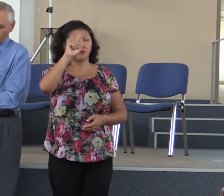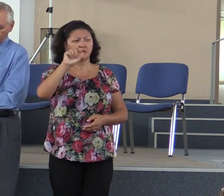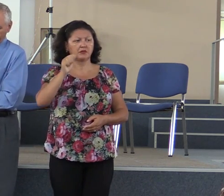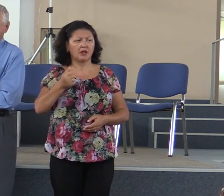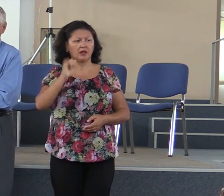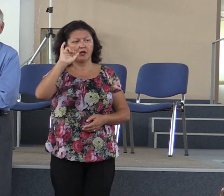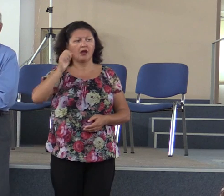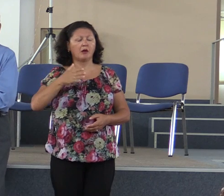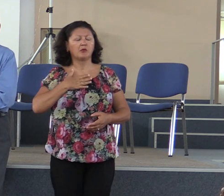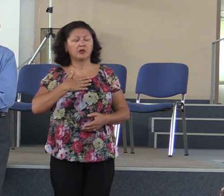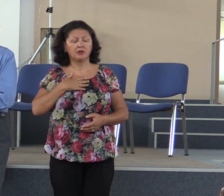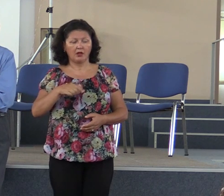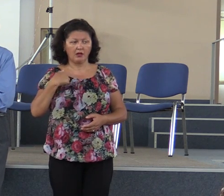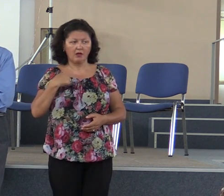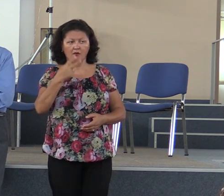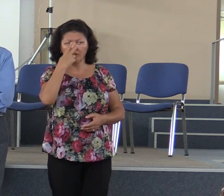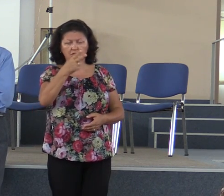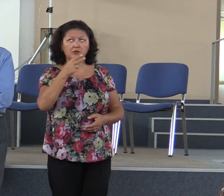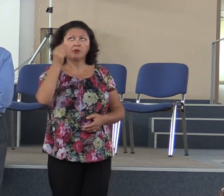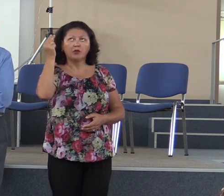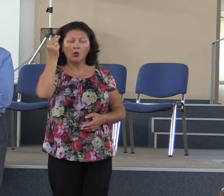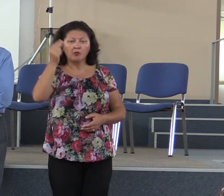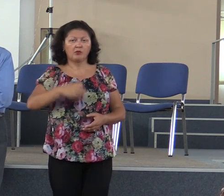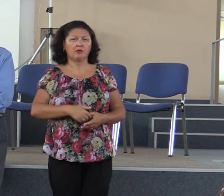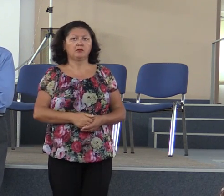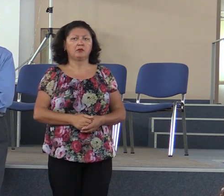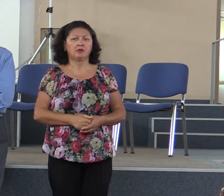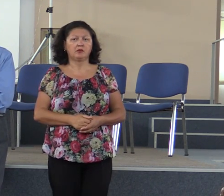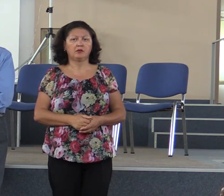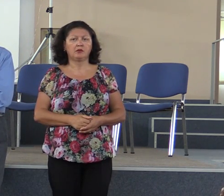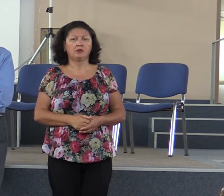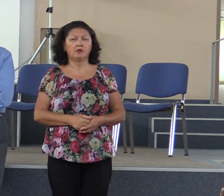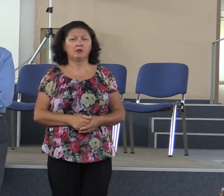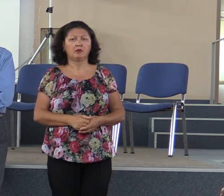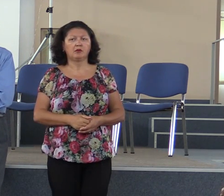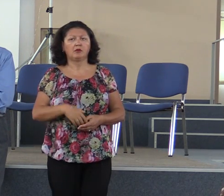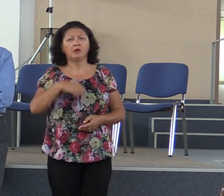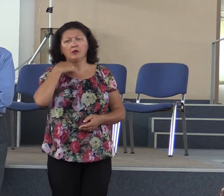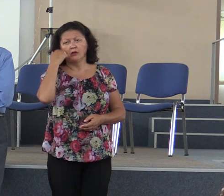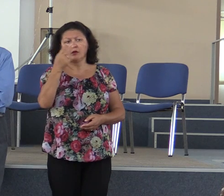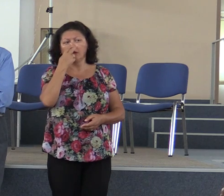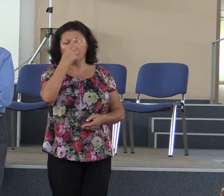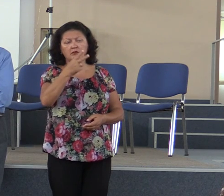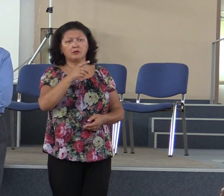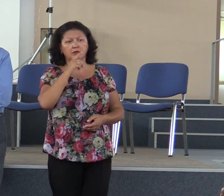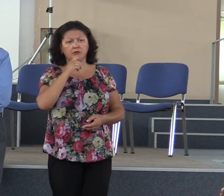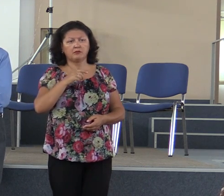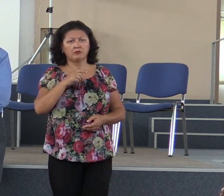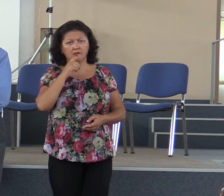pe Domnul. When he saw the Lord, he said something else. Când l-a văzut pe Domnul, mai spune